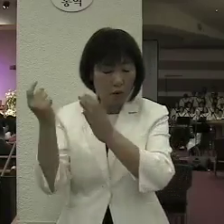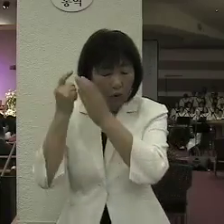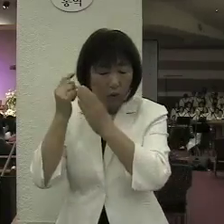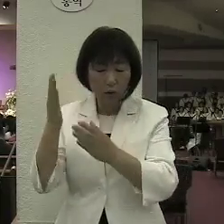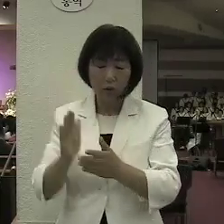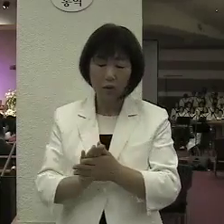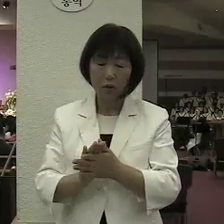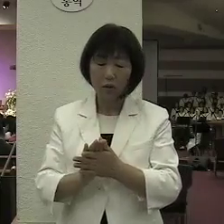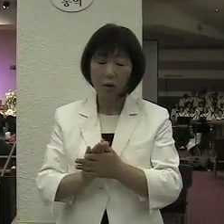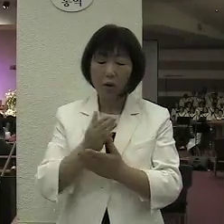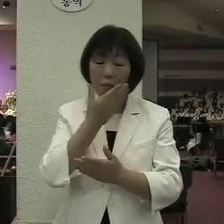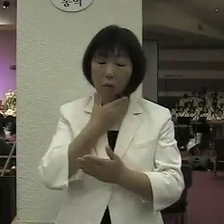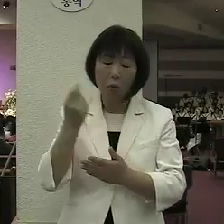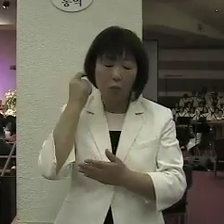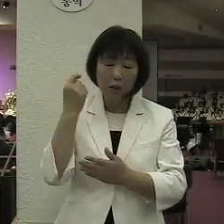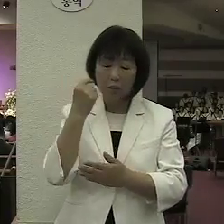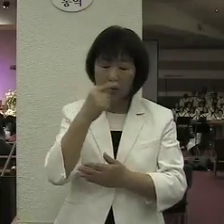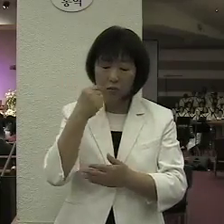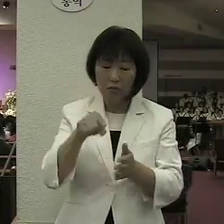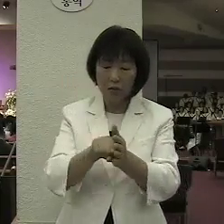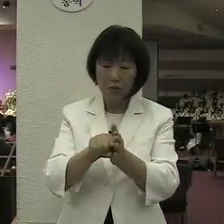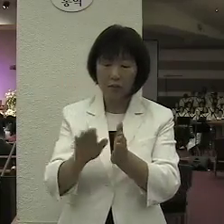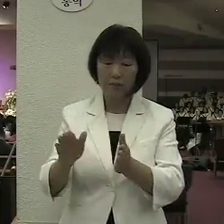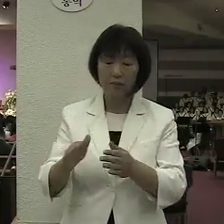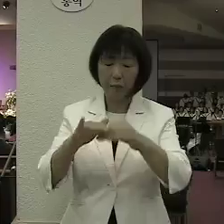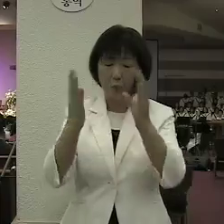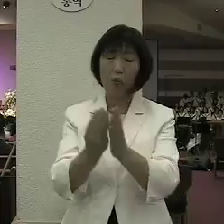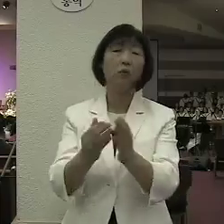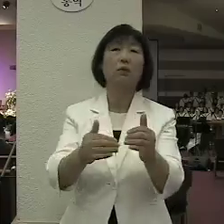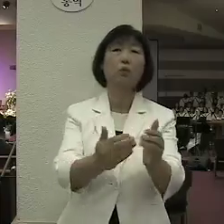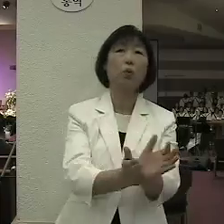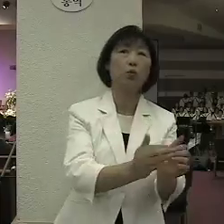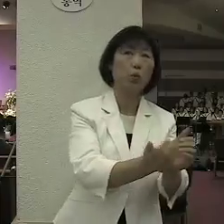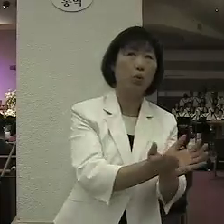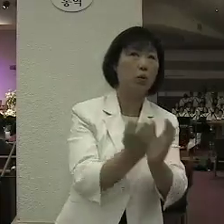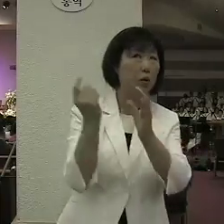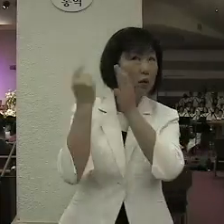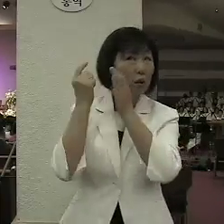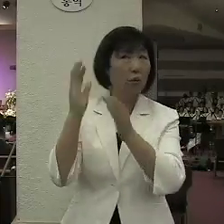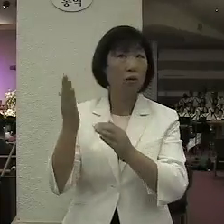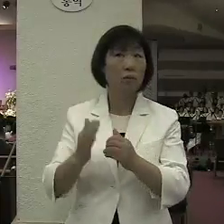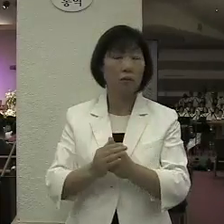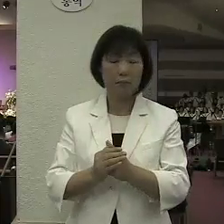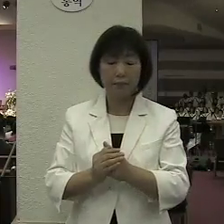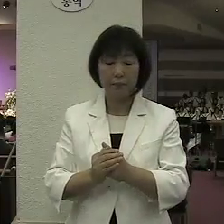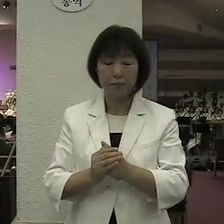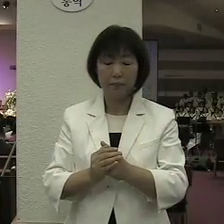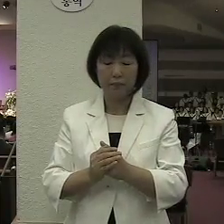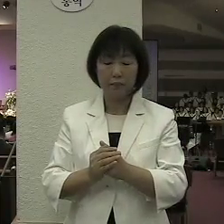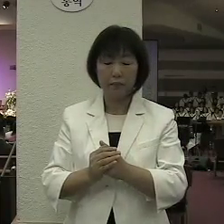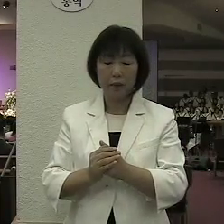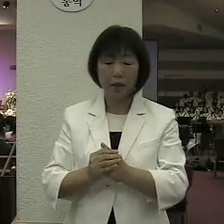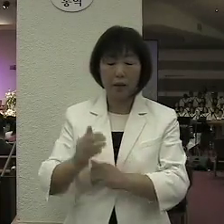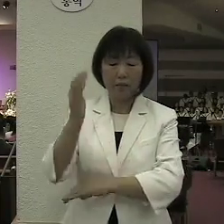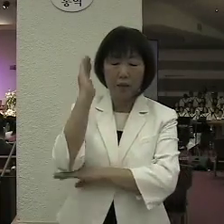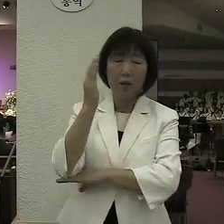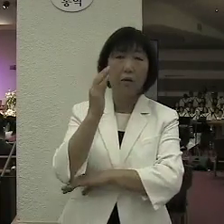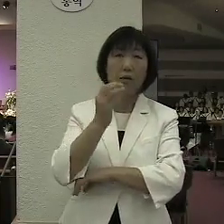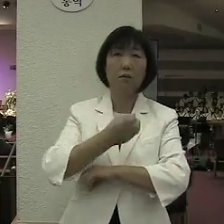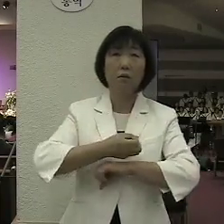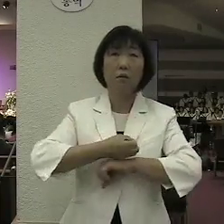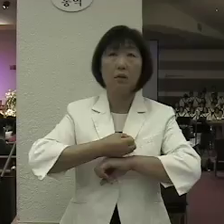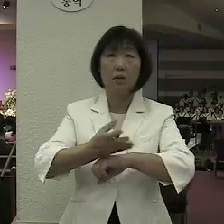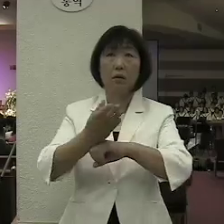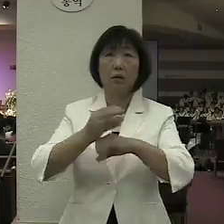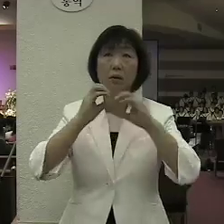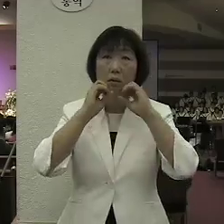보좌에 앉으셔서 우리 역사를 주관하시며 우리가 반드시 들어야 되는 하나님의 메시지, 우리가 반드시 듣고 구원받아야